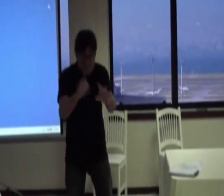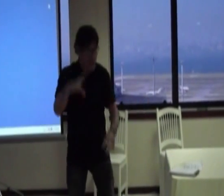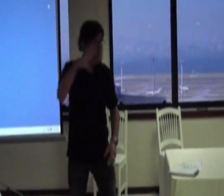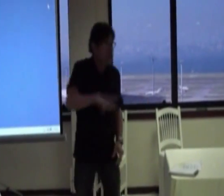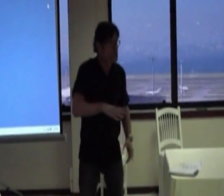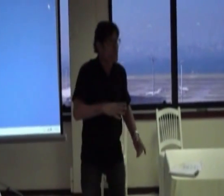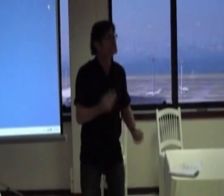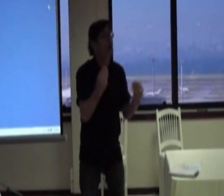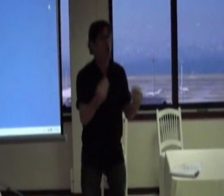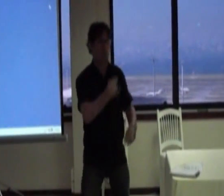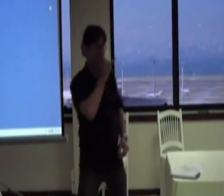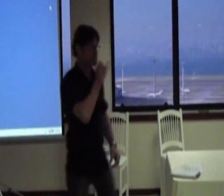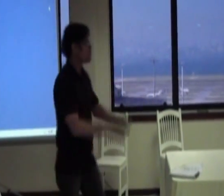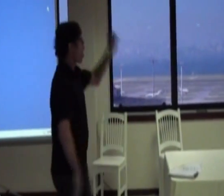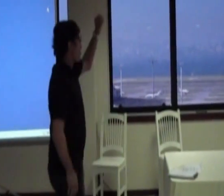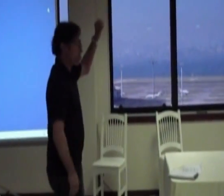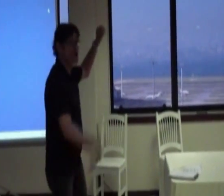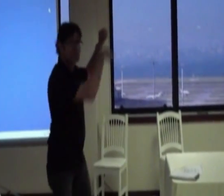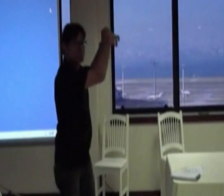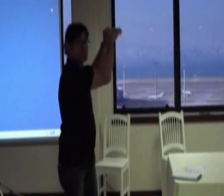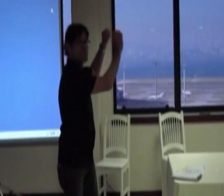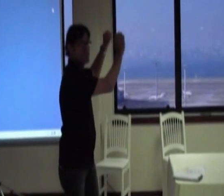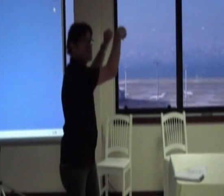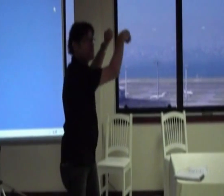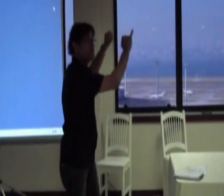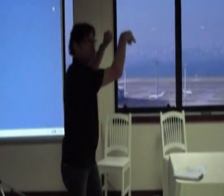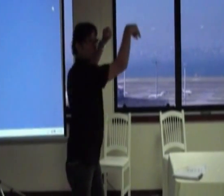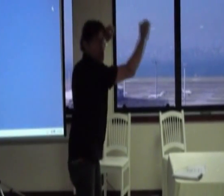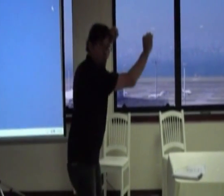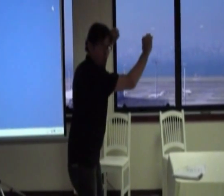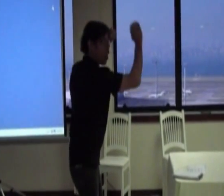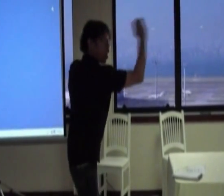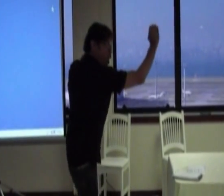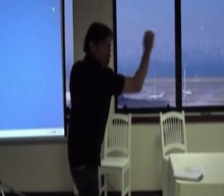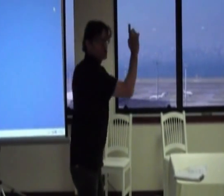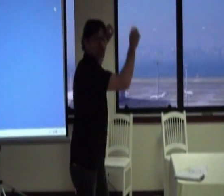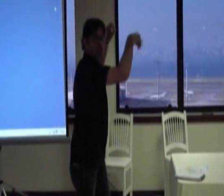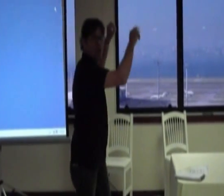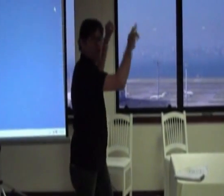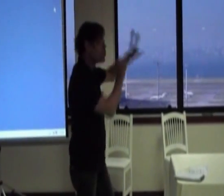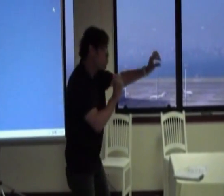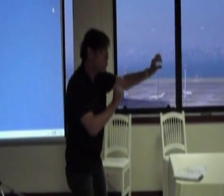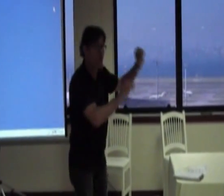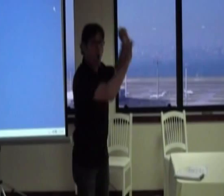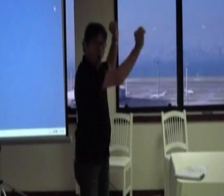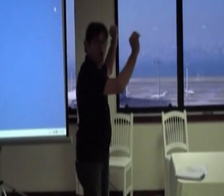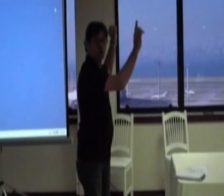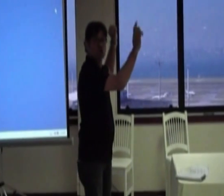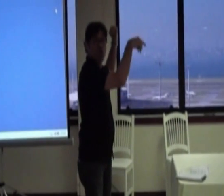É importante que a educação também seja trabalhada na língua portuguesa como segunda língua. Quando a gente trabalha, por exemplo, o professor escrevendo a